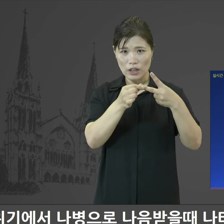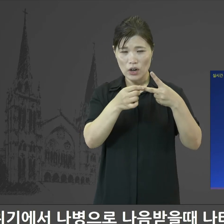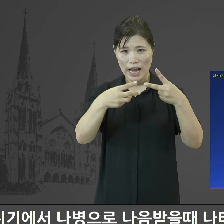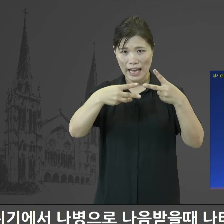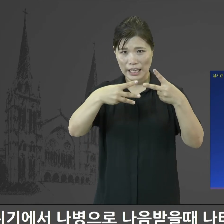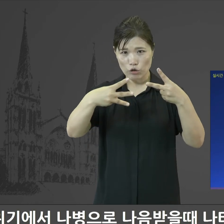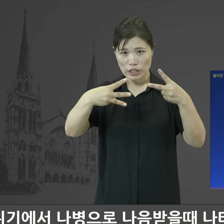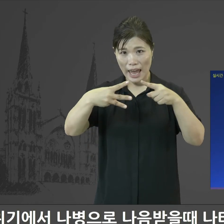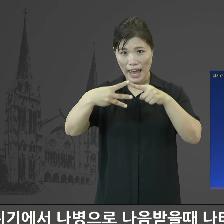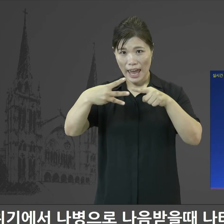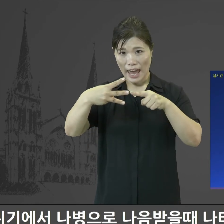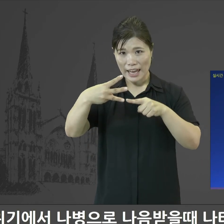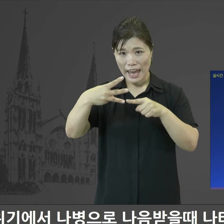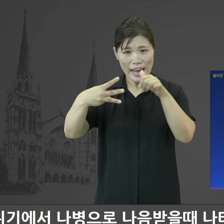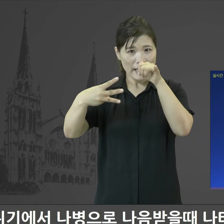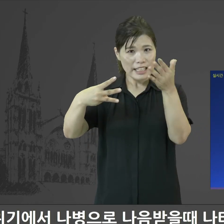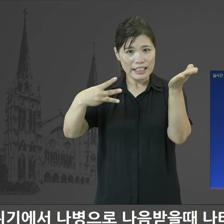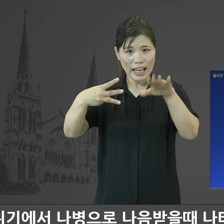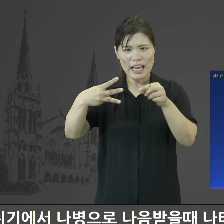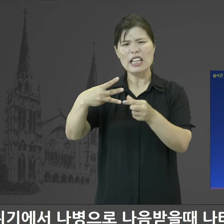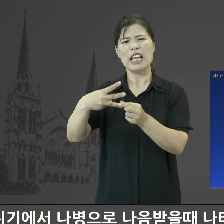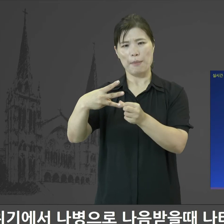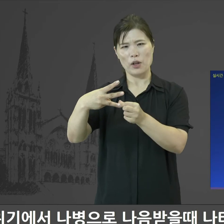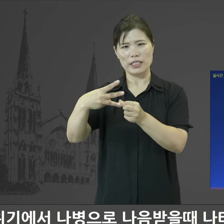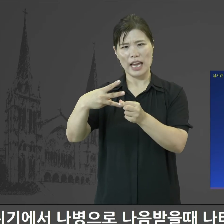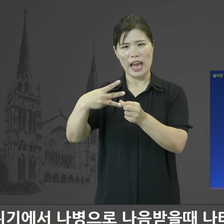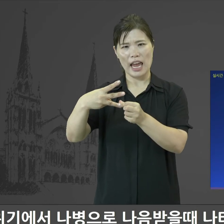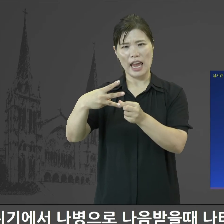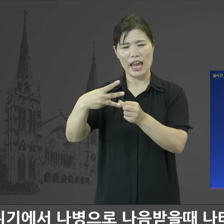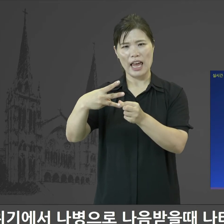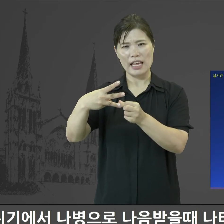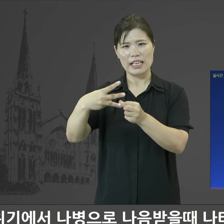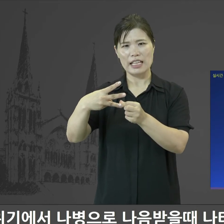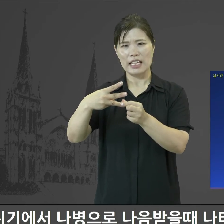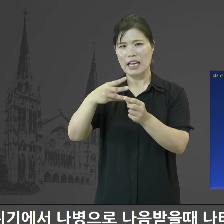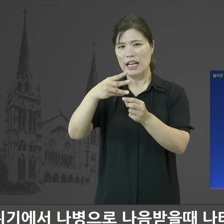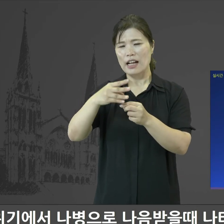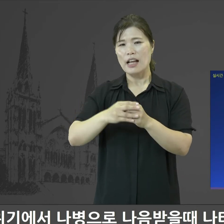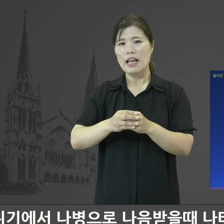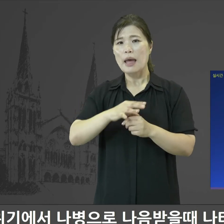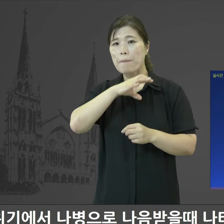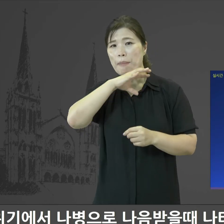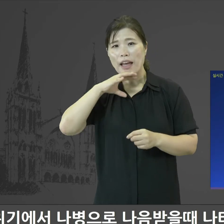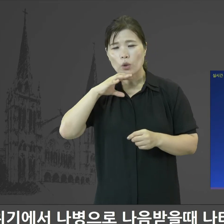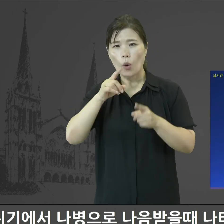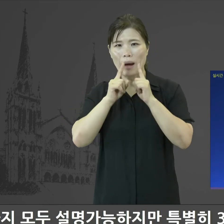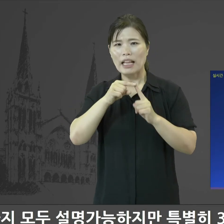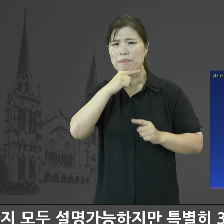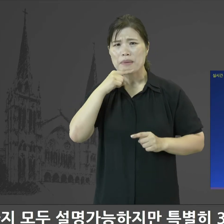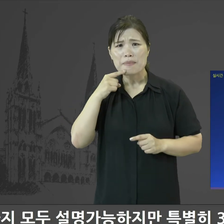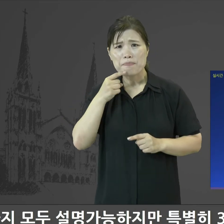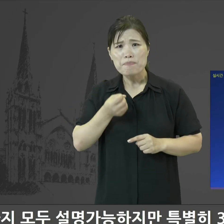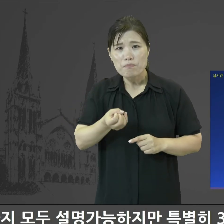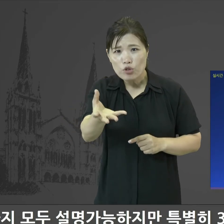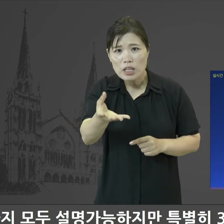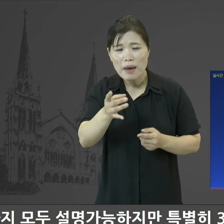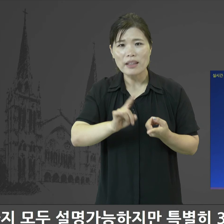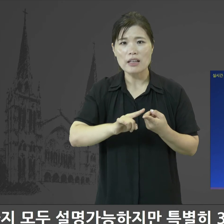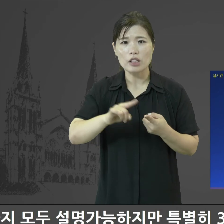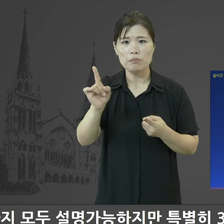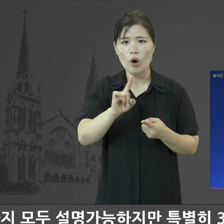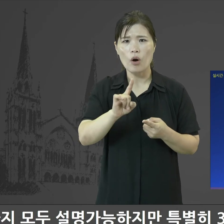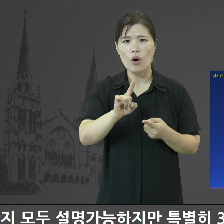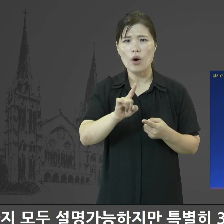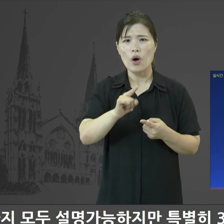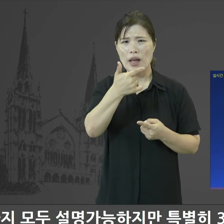가능하겠지만 세 번째 경우를 특별히 설명하고자 합니다. 어떤 의미입니까? 베드로가 언급하는 핏부림은 사실 나병으로